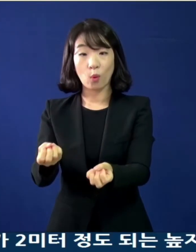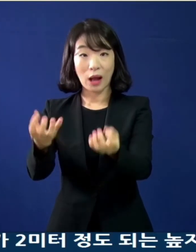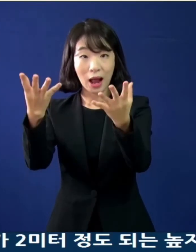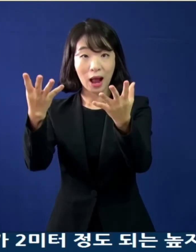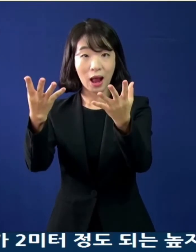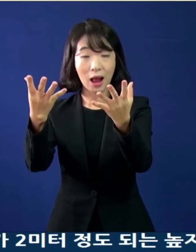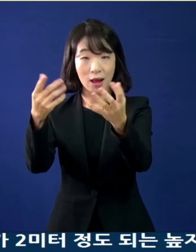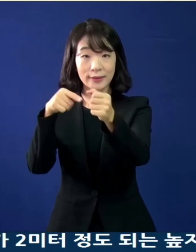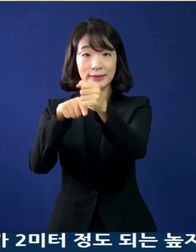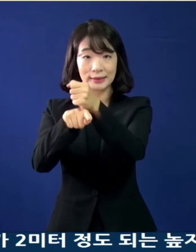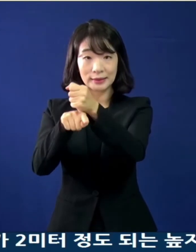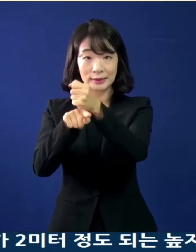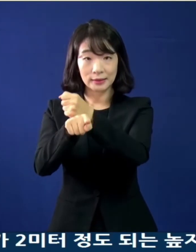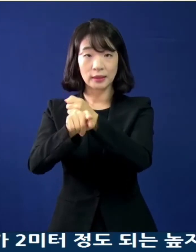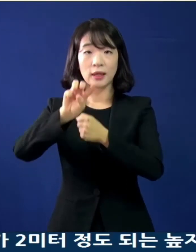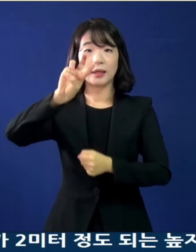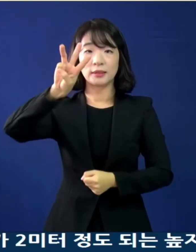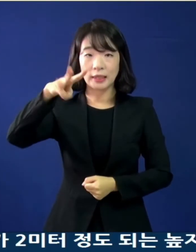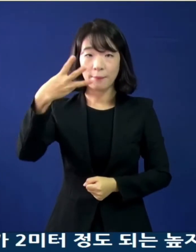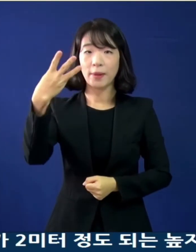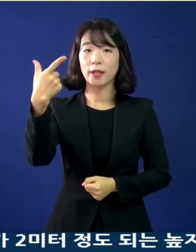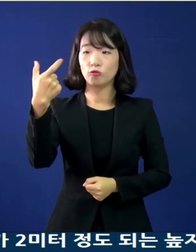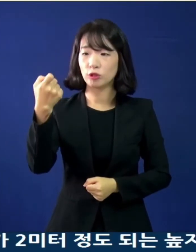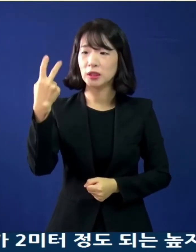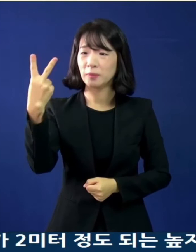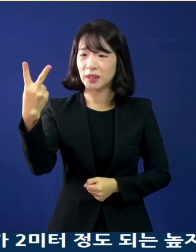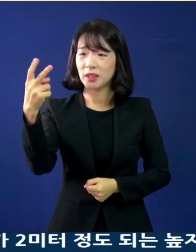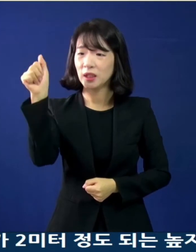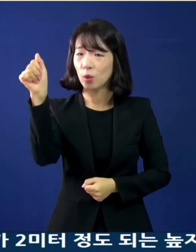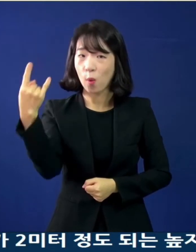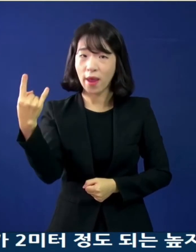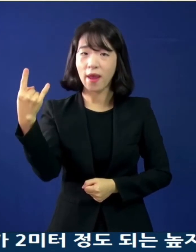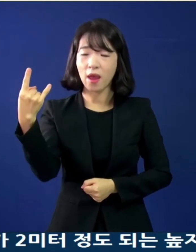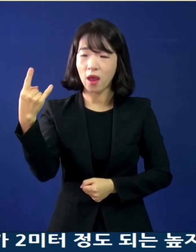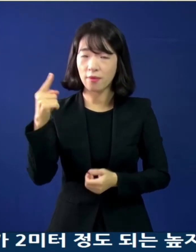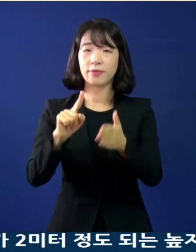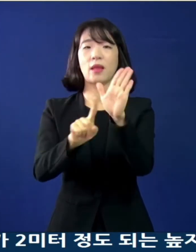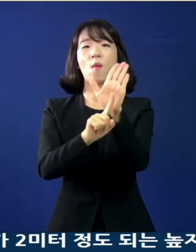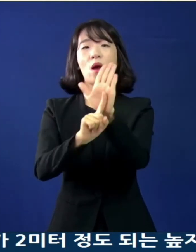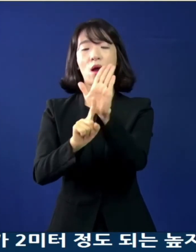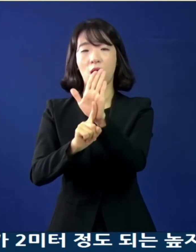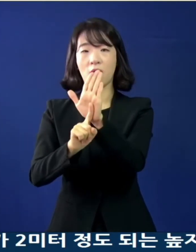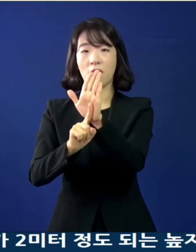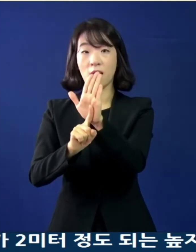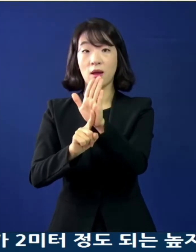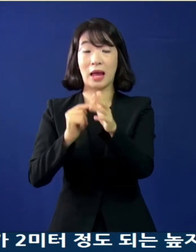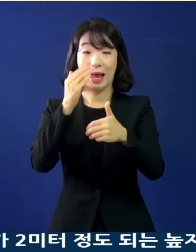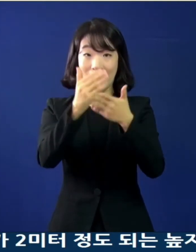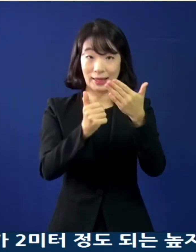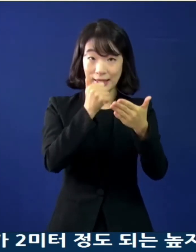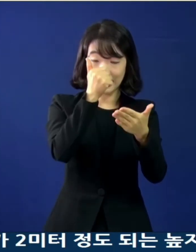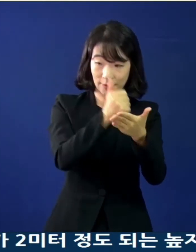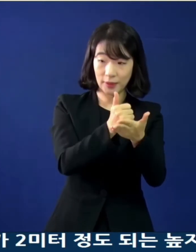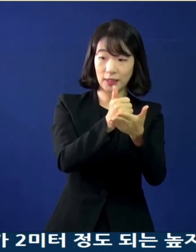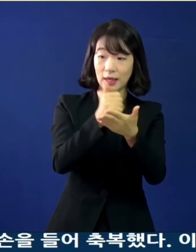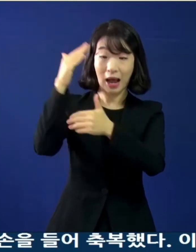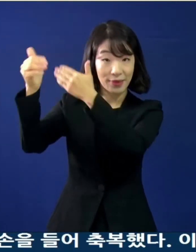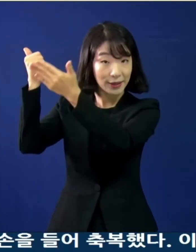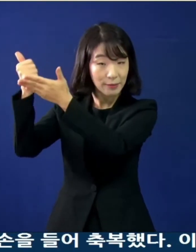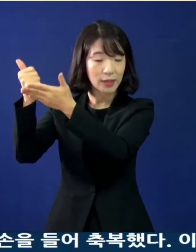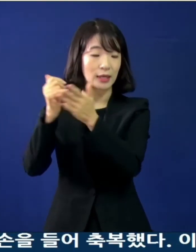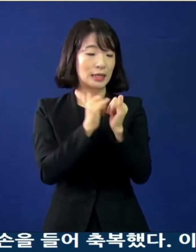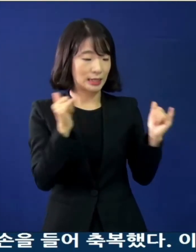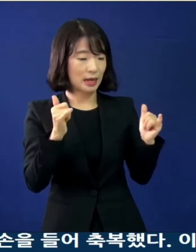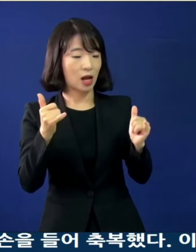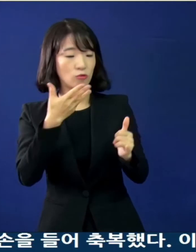축복하다라는 말이 362회 나옵니다. 꽤 많이 나오는 단어인데요, 많은 부분이 하나님이 인간을 축복하는 데